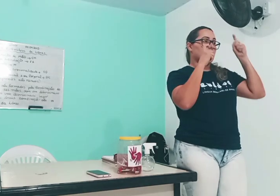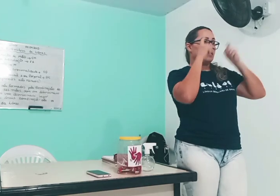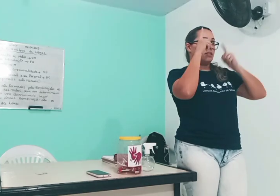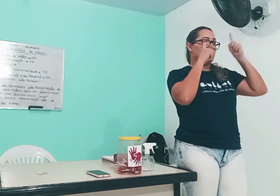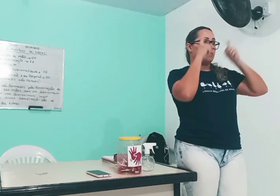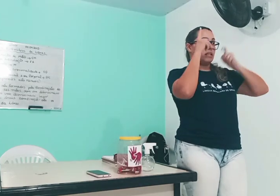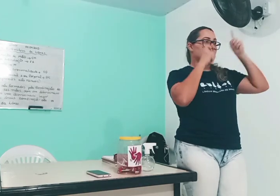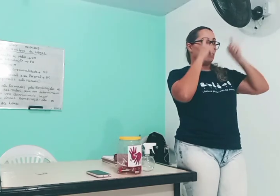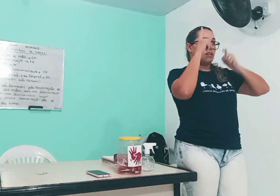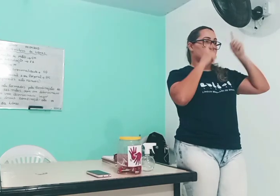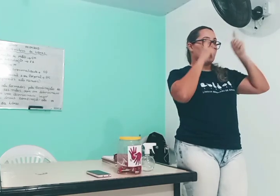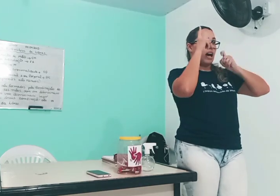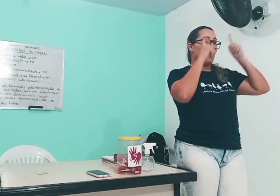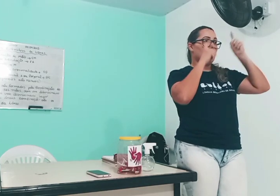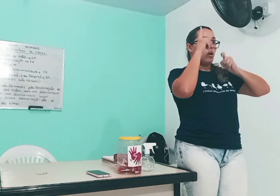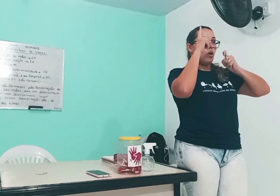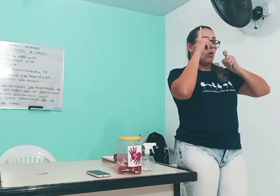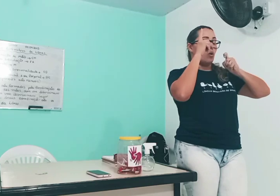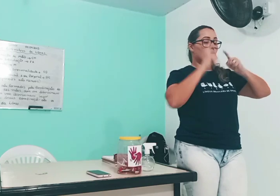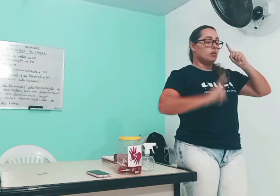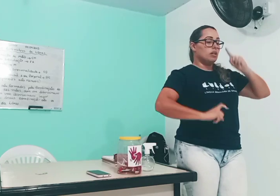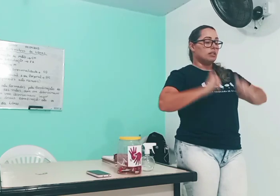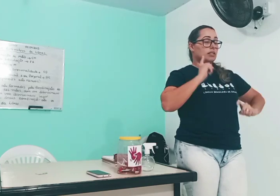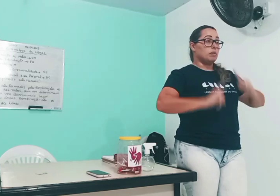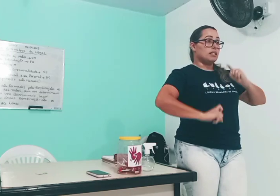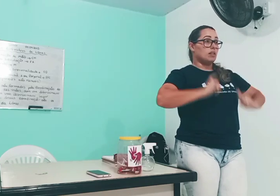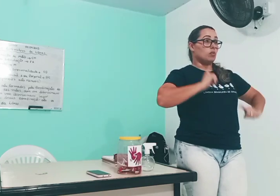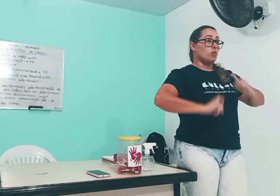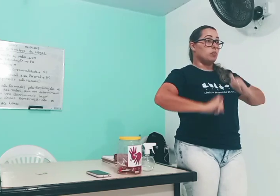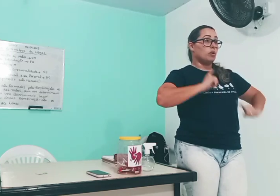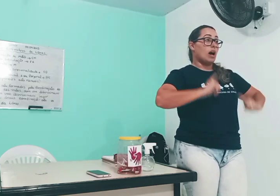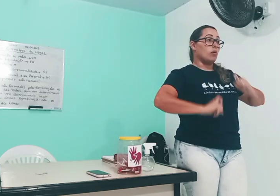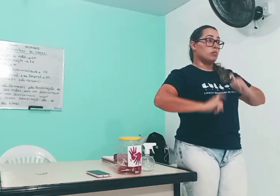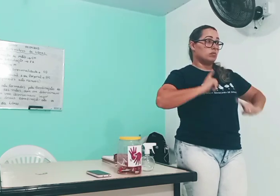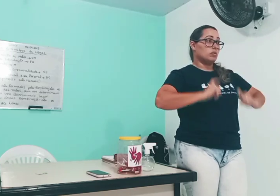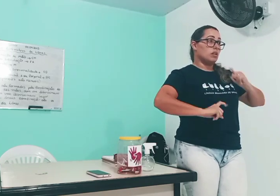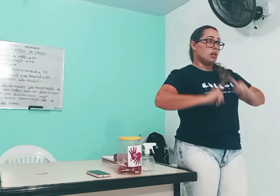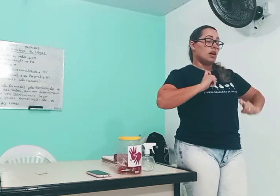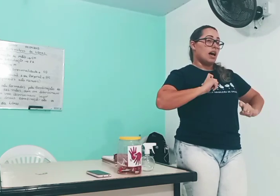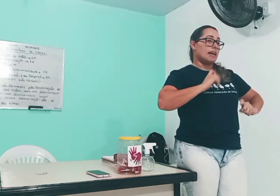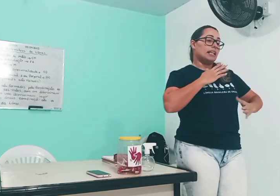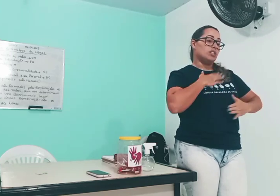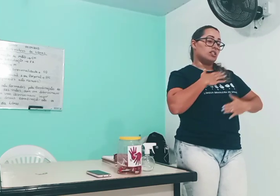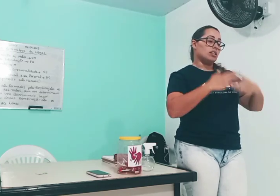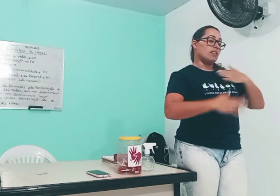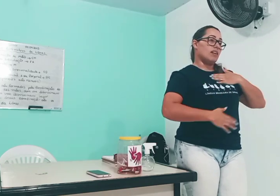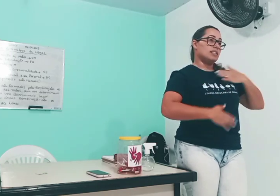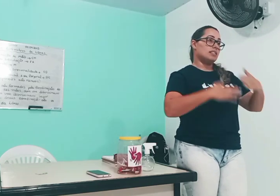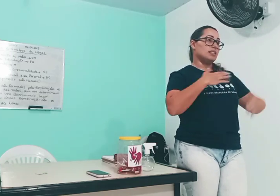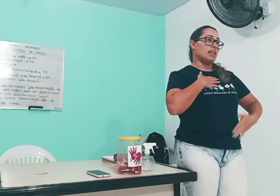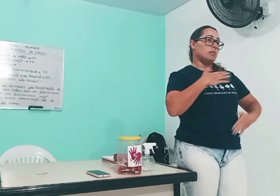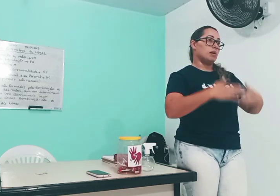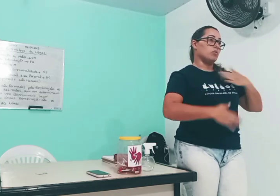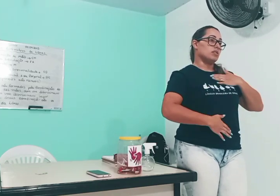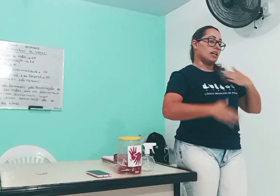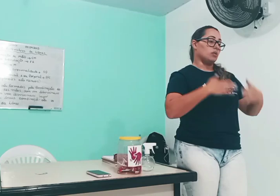esse, expressão facial ou expressão corporal. Aí tem gente que até faz assim, né? Para mostrar que é do